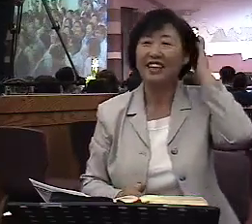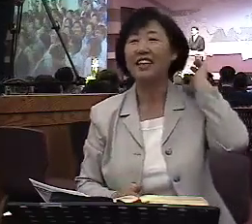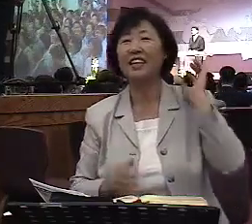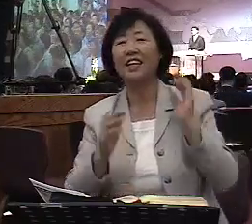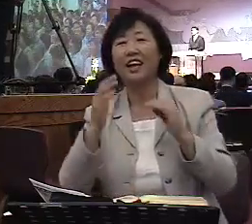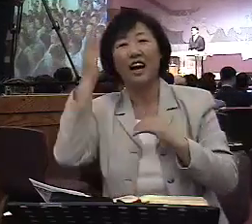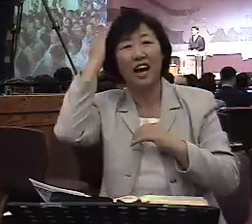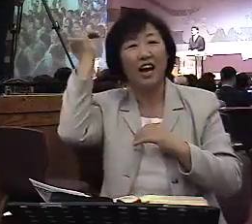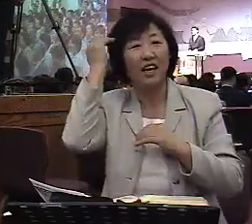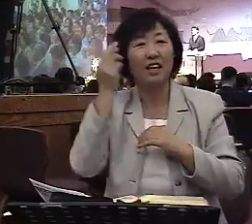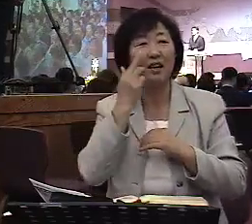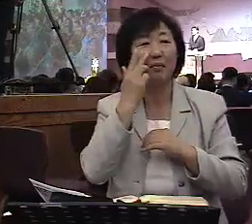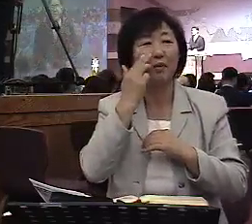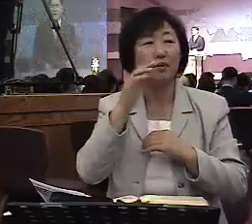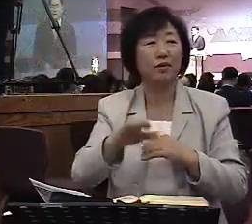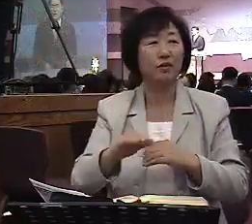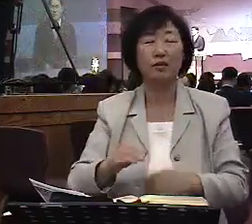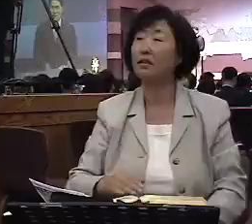한국과 미국이 베이스볼에서